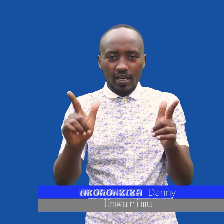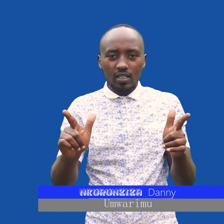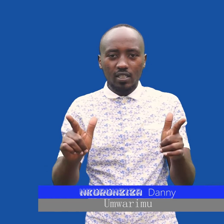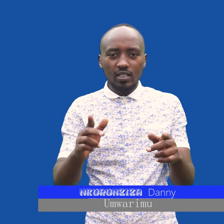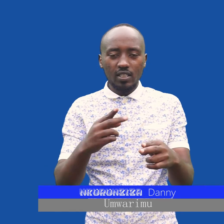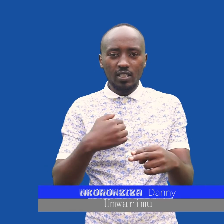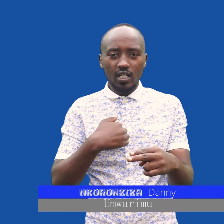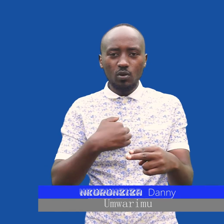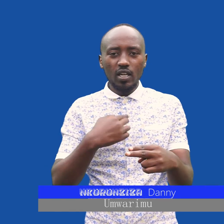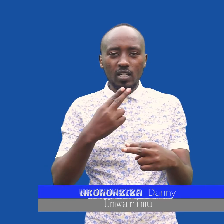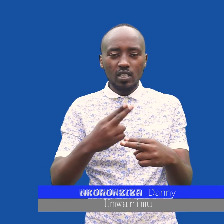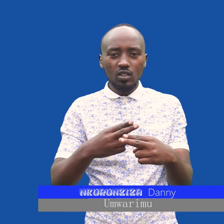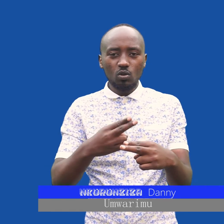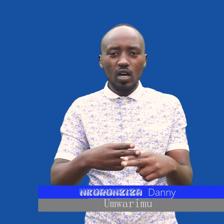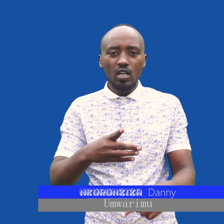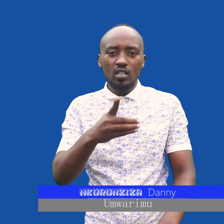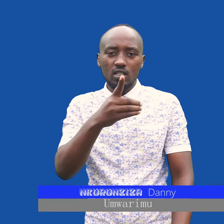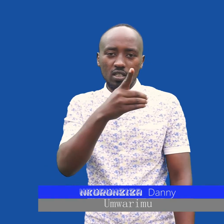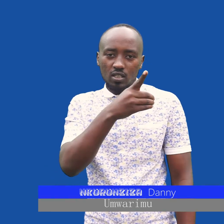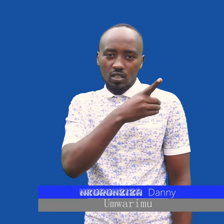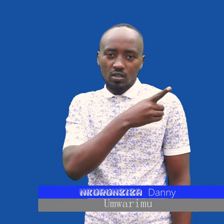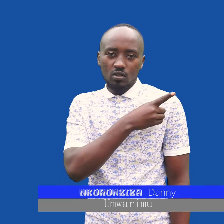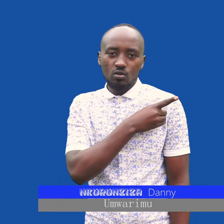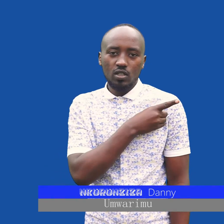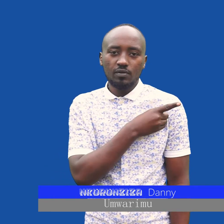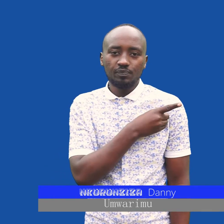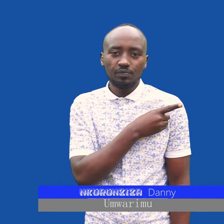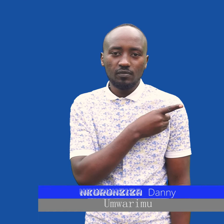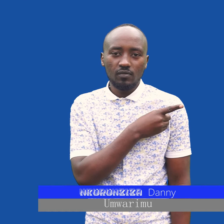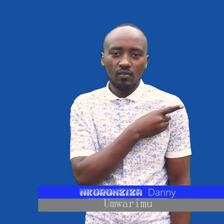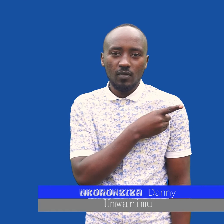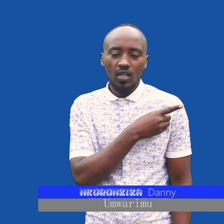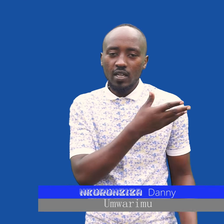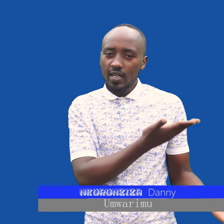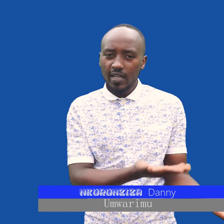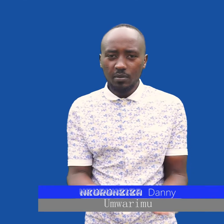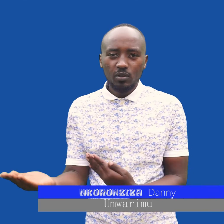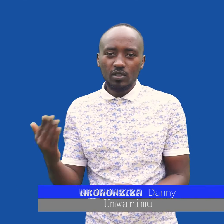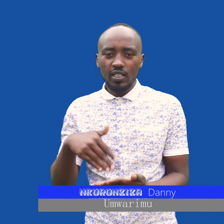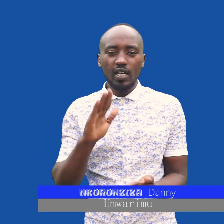njewe nitu kwa gurucha. Karibu chana.